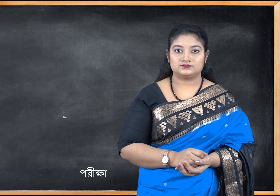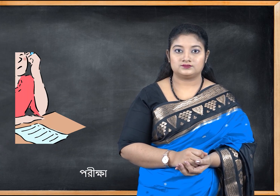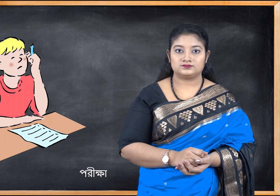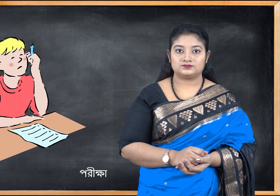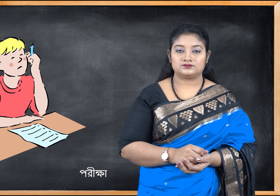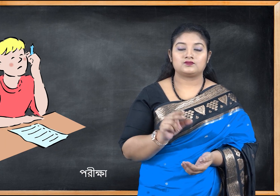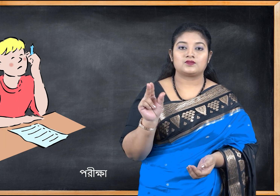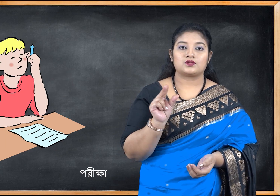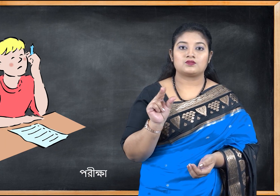পরীক্ষা,